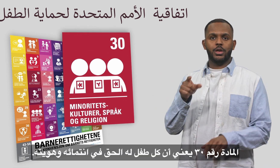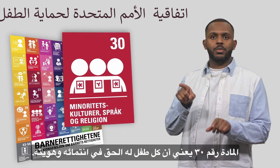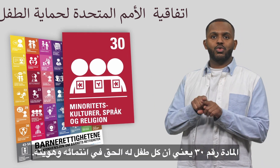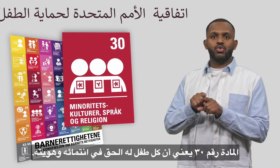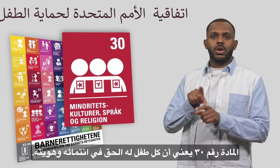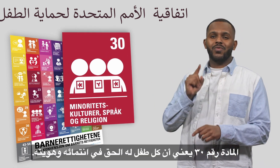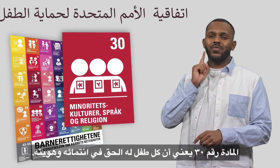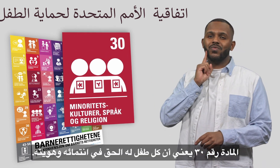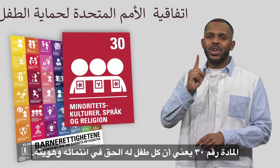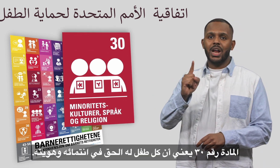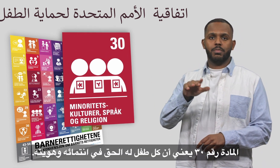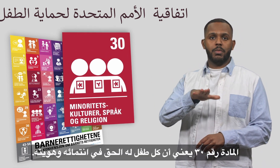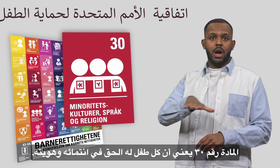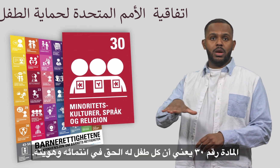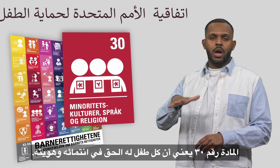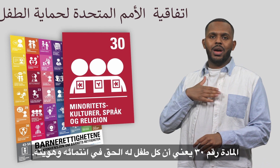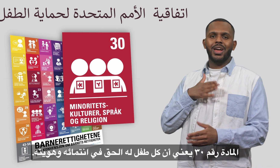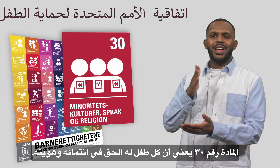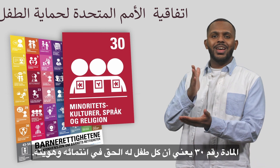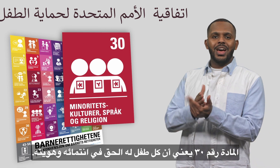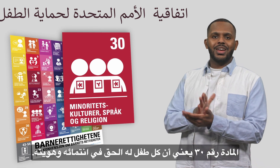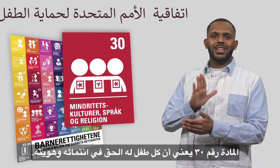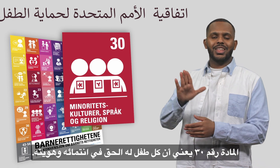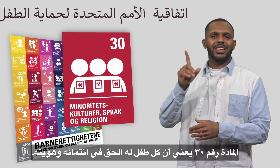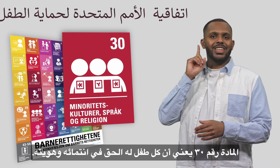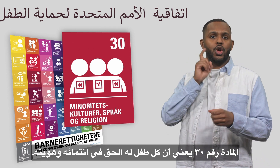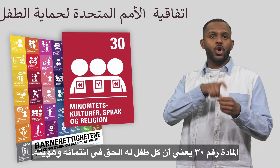المادة رقم 30 يعني أن كل طفل له الحق في انتمائه وهويته.